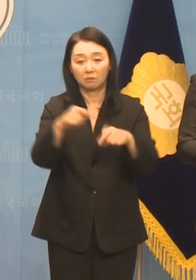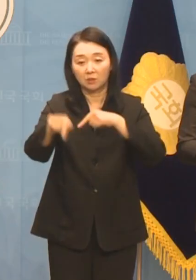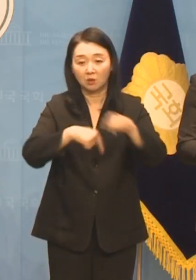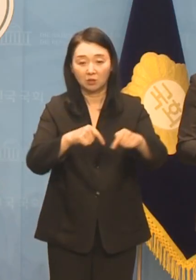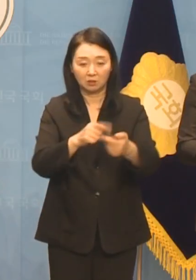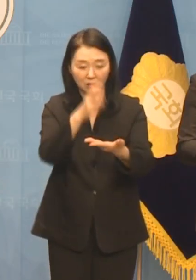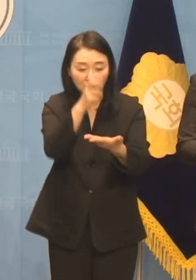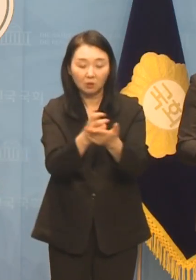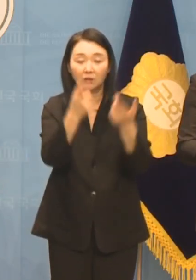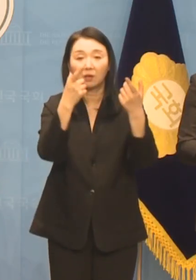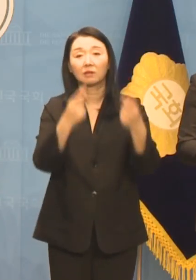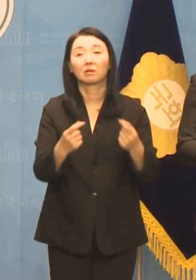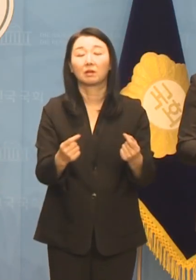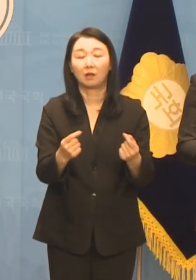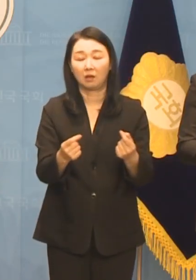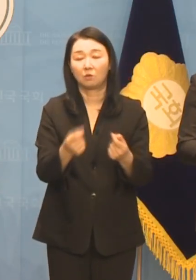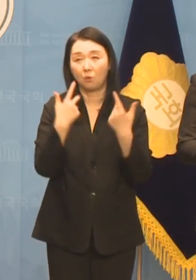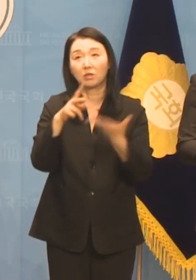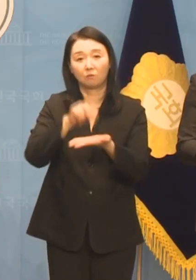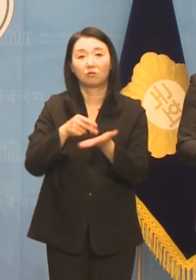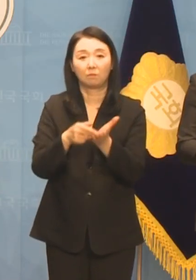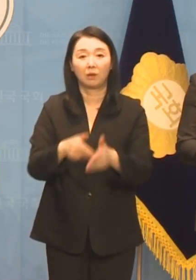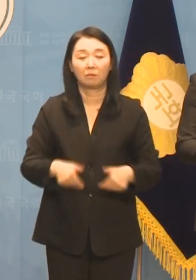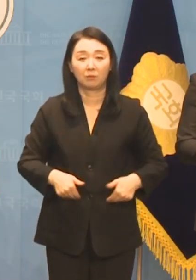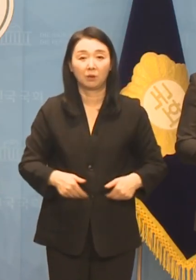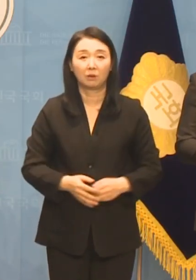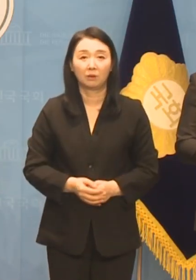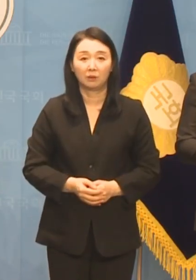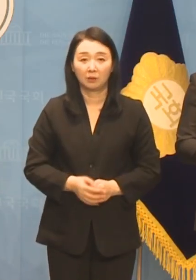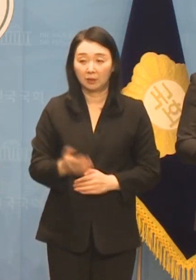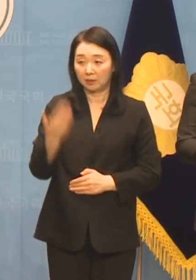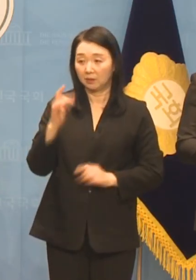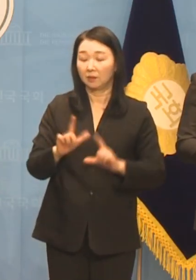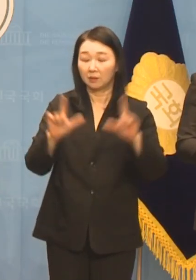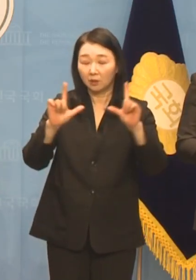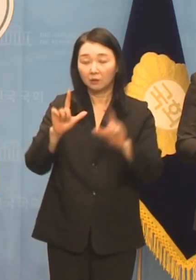대한 명확한 문제 제기가 필요합니다. 또한 전날